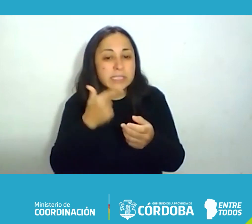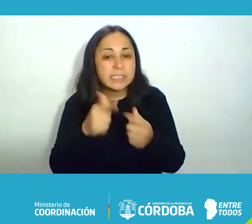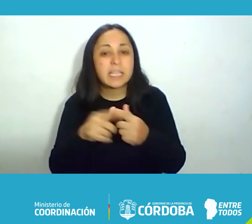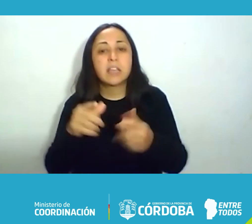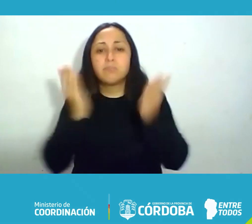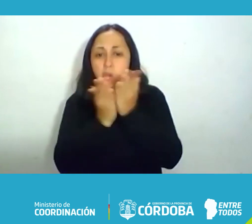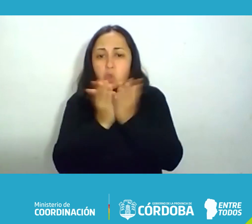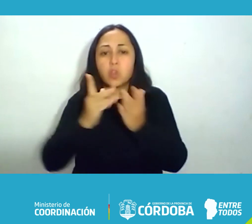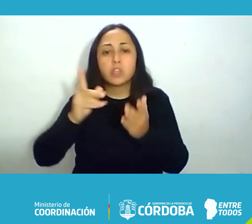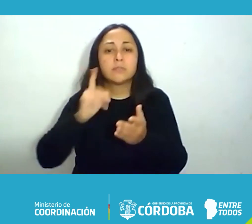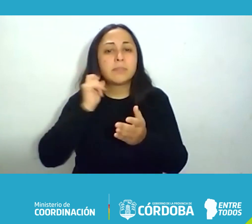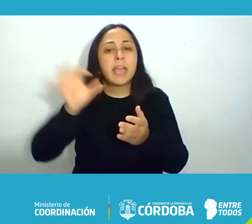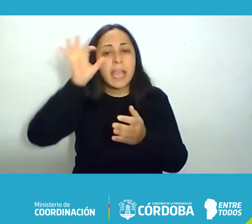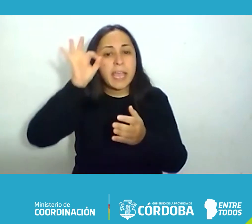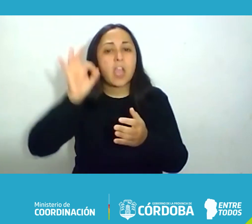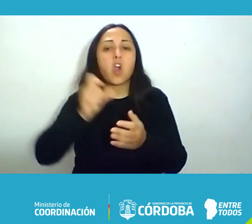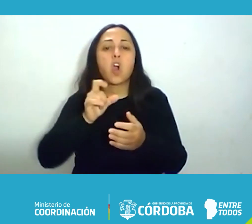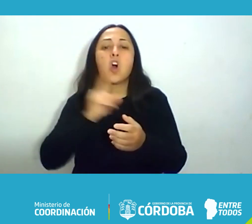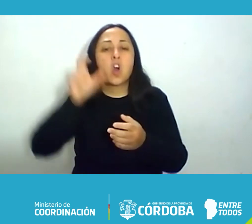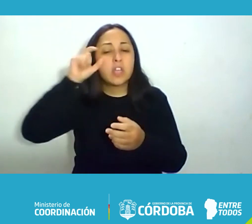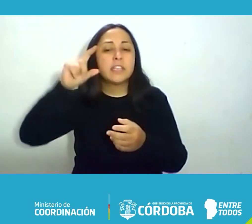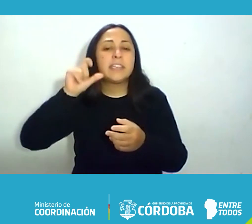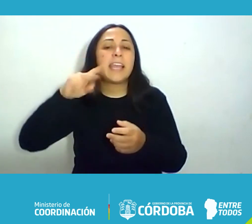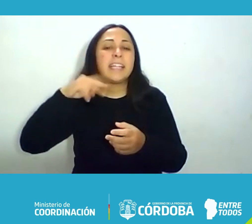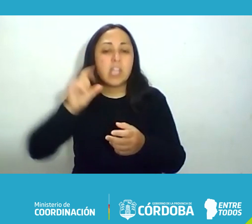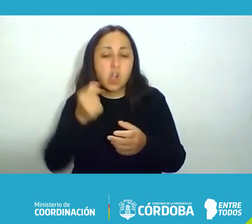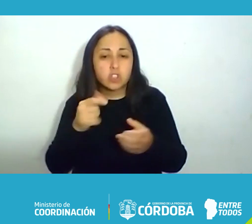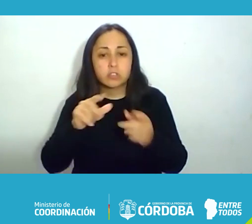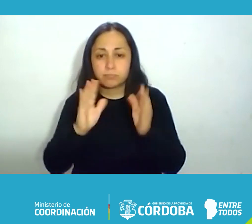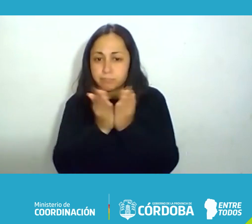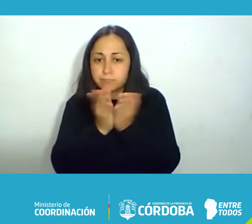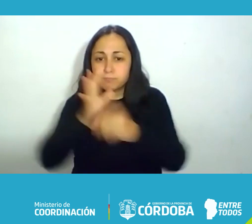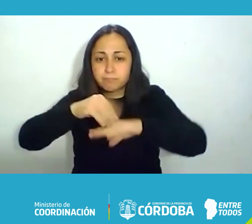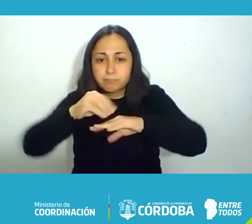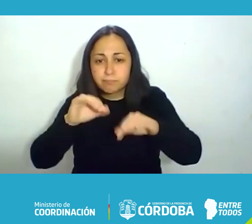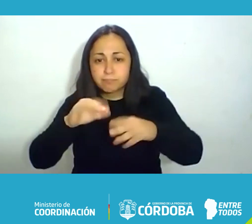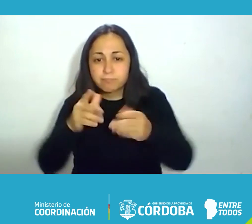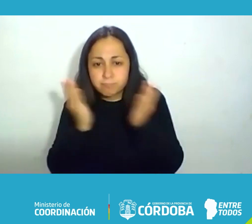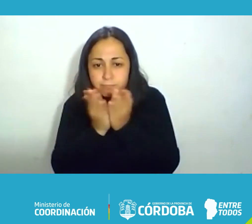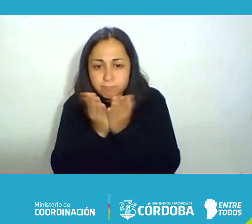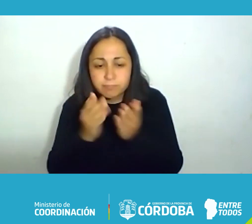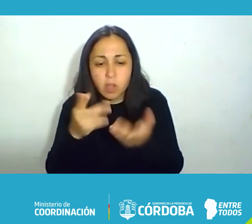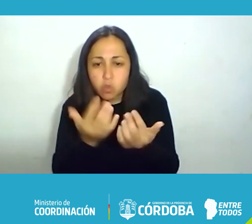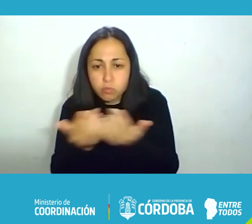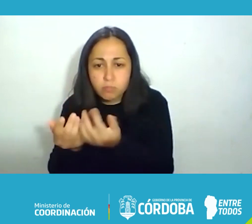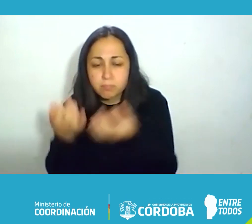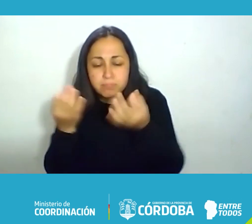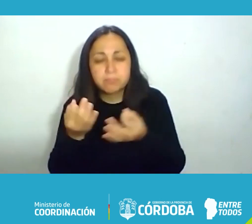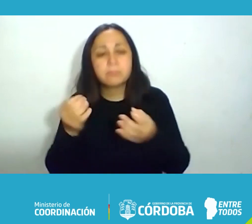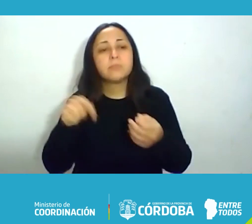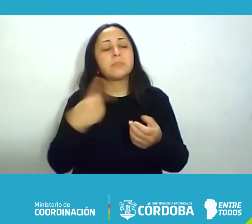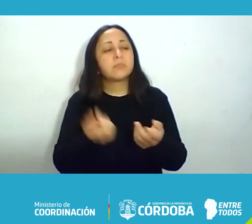estudios geotécnicos. En San Roque se plantea un perfil especial con sectores externos para separar el tránsito local del